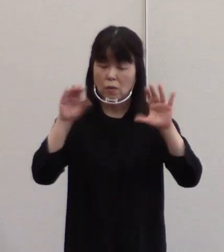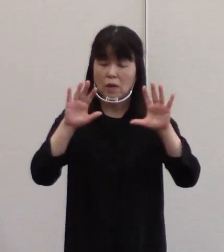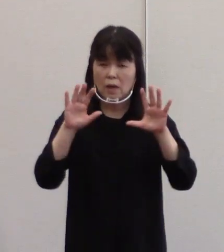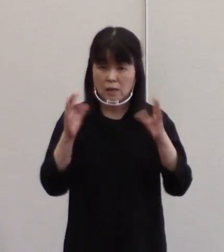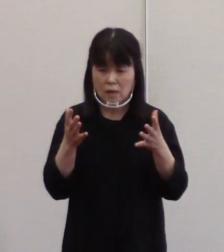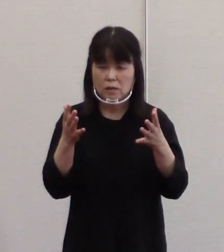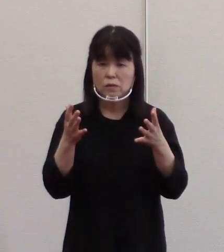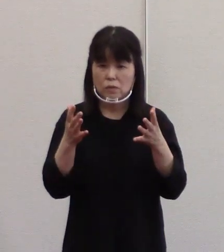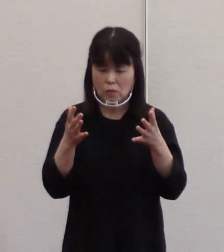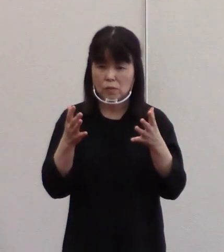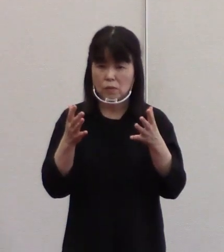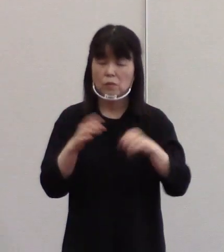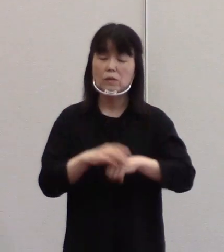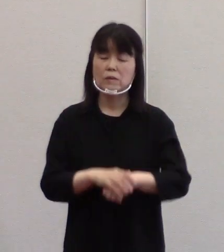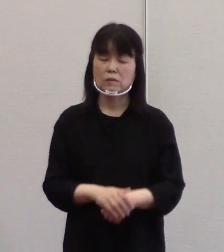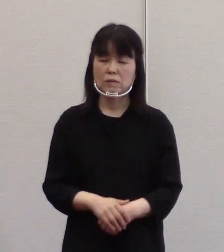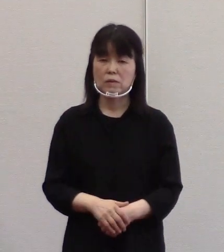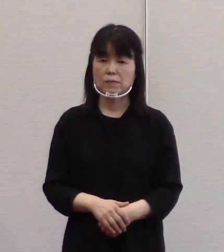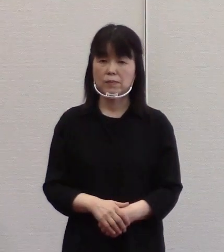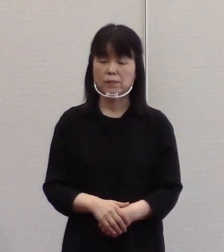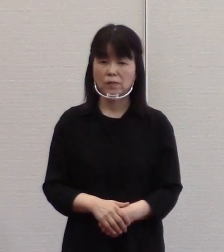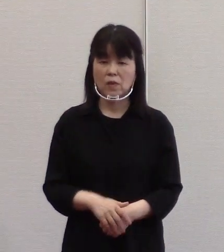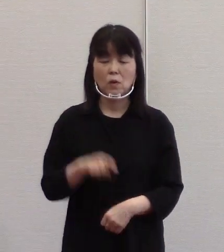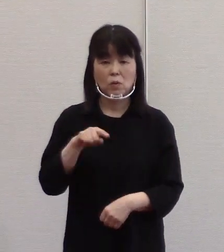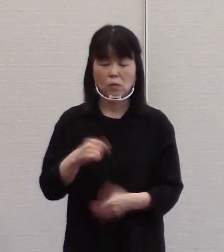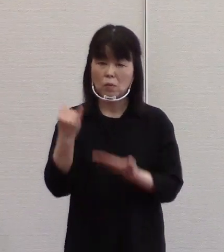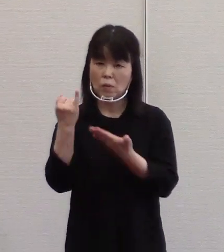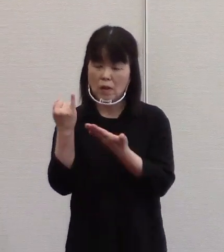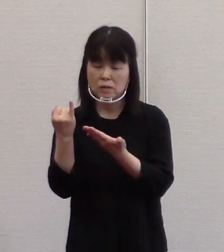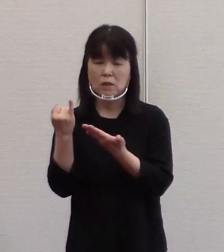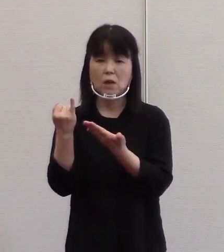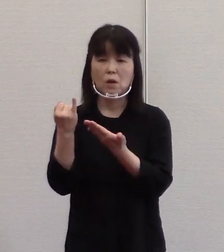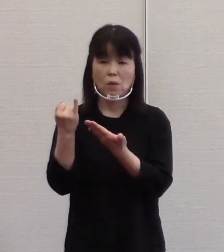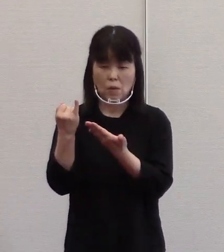はい、この、学生は